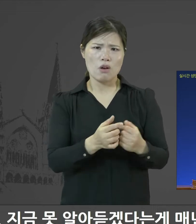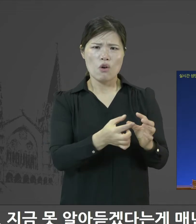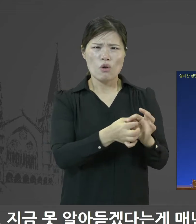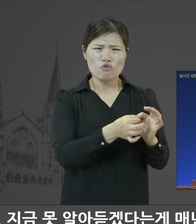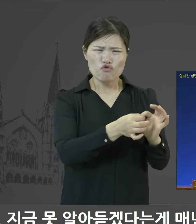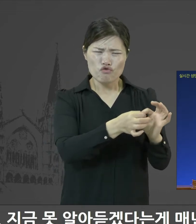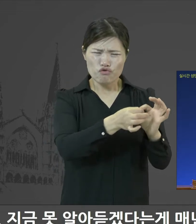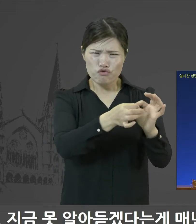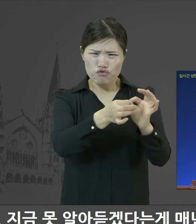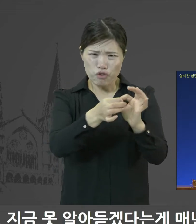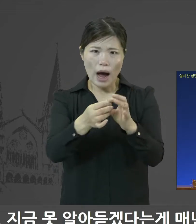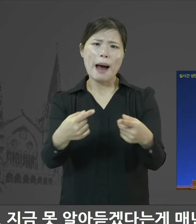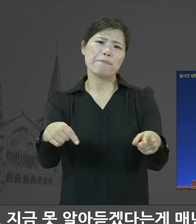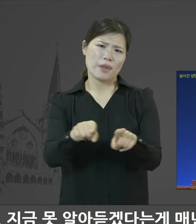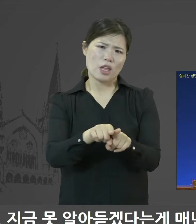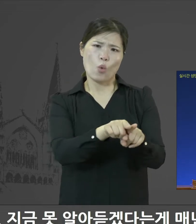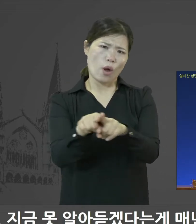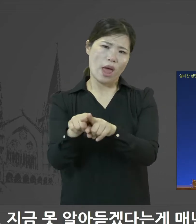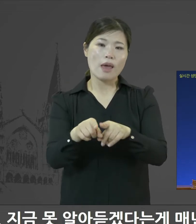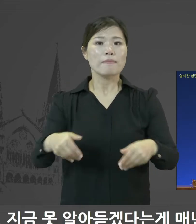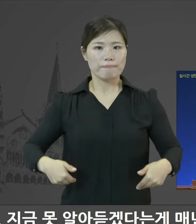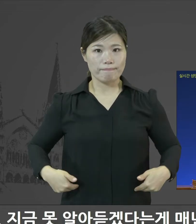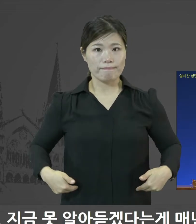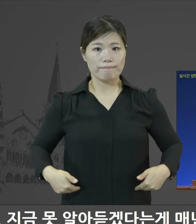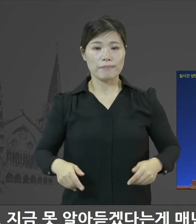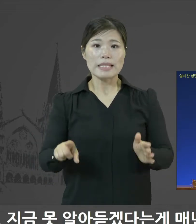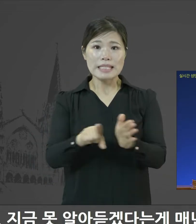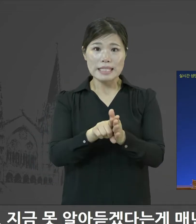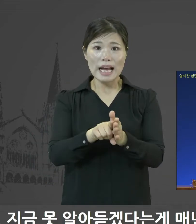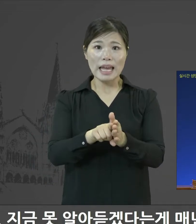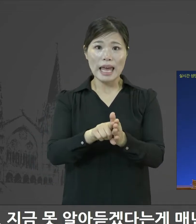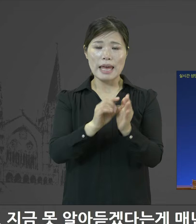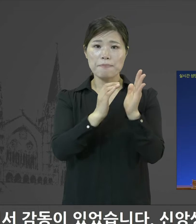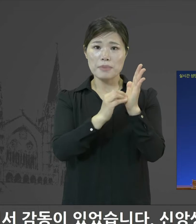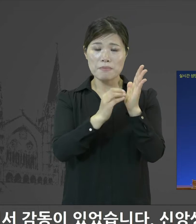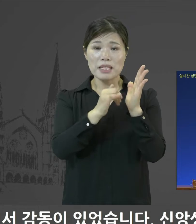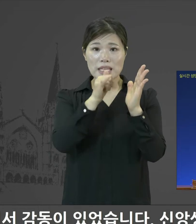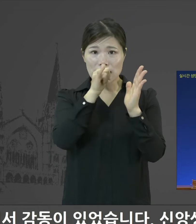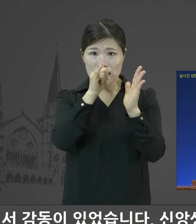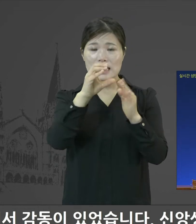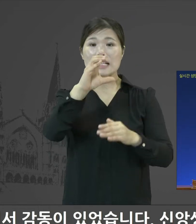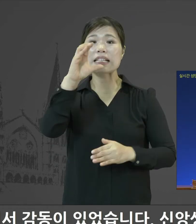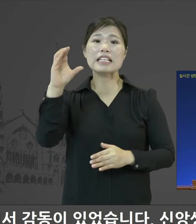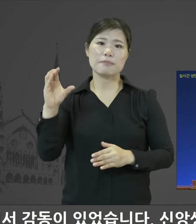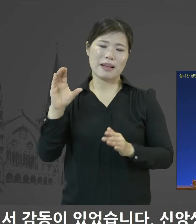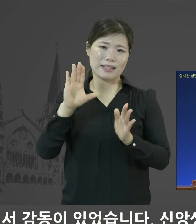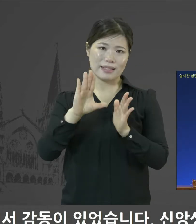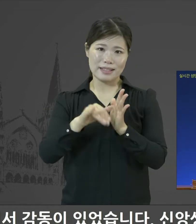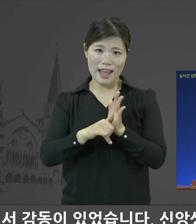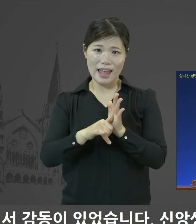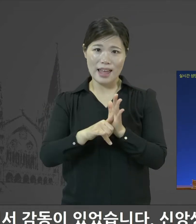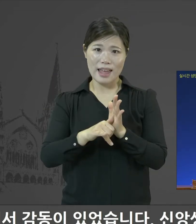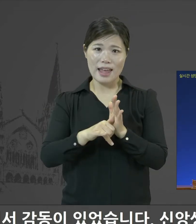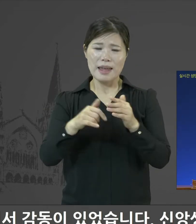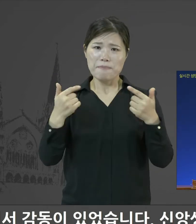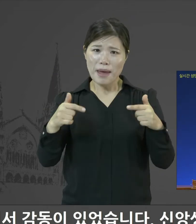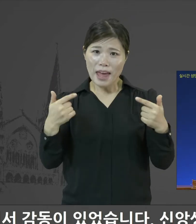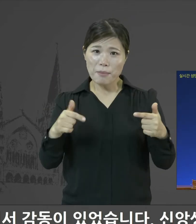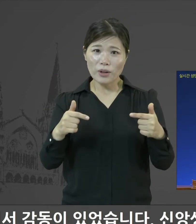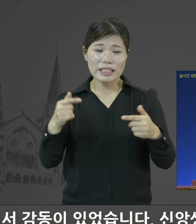같이 동행하는 겁니다. 이런 신앙의 비밀이 담겨 있는 크리스마스 때 우리가 매번 듣는